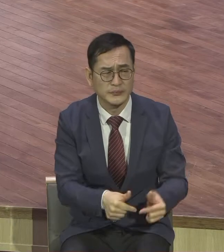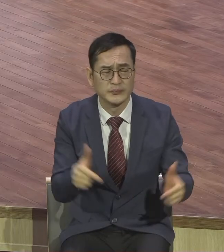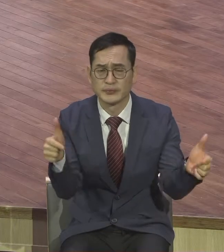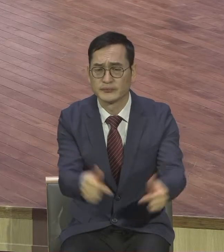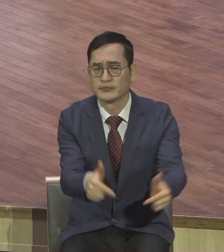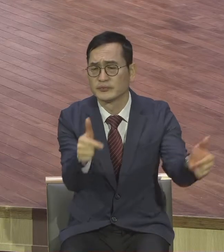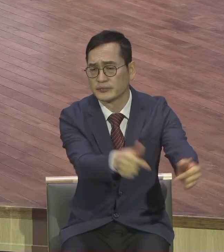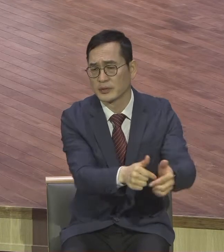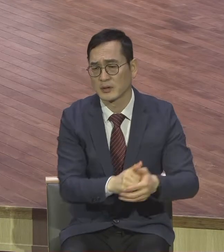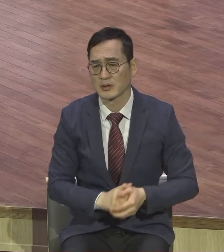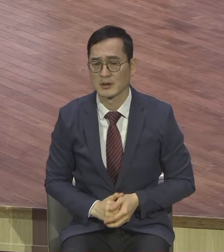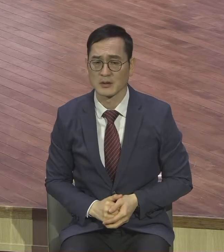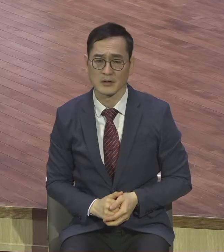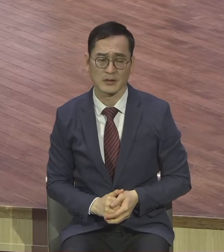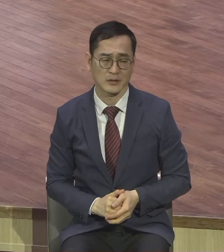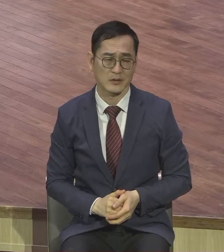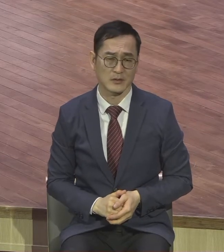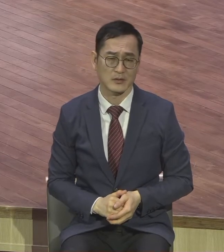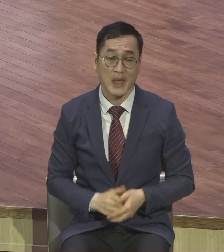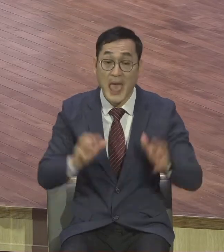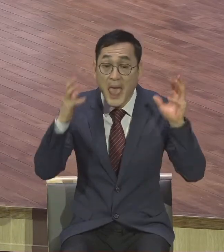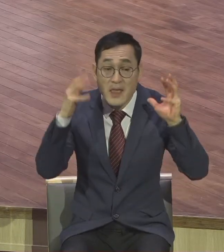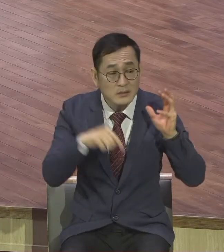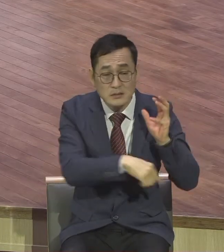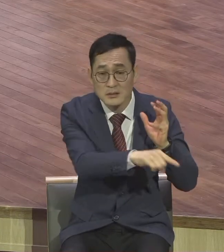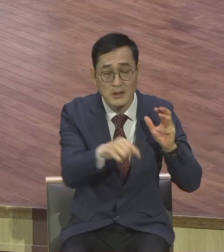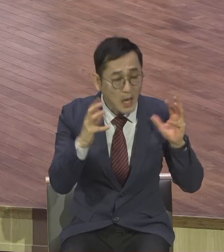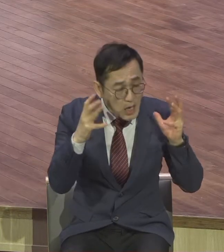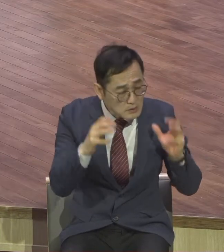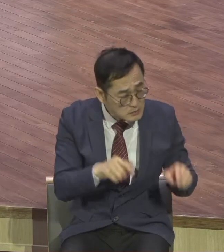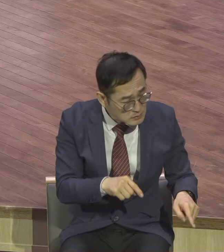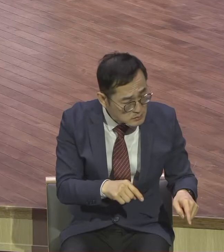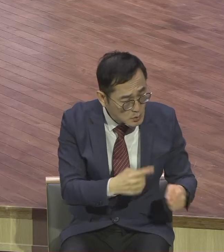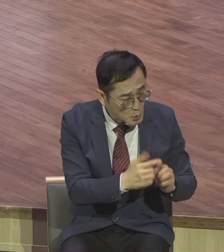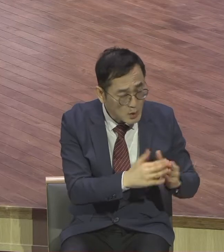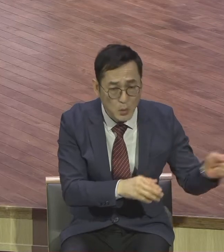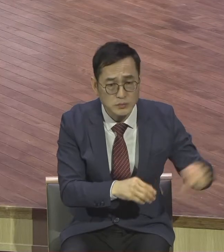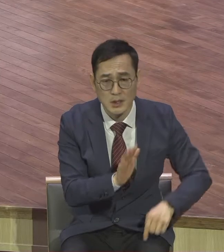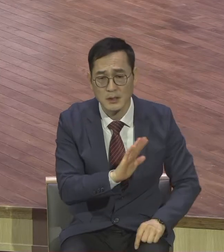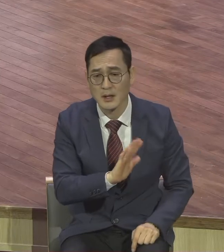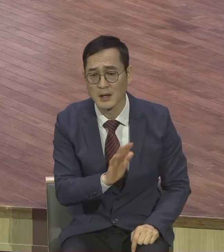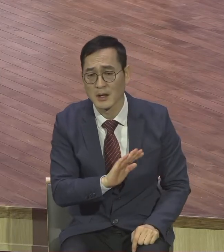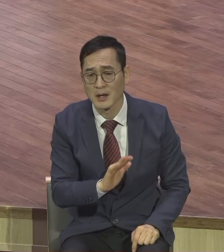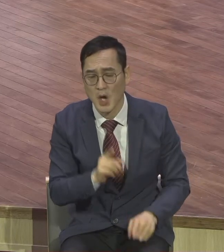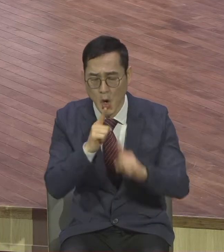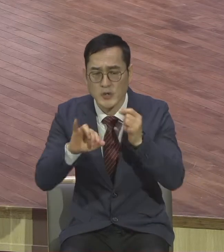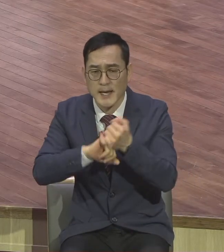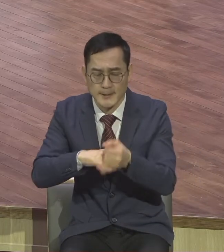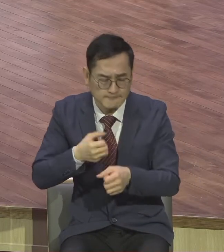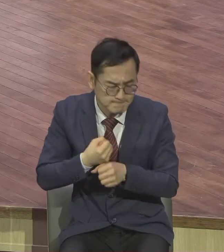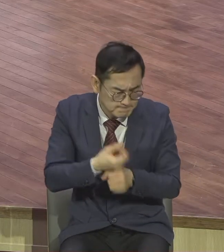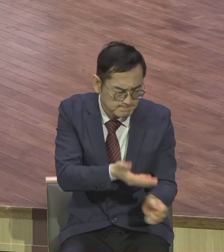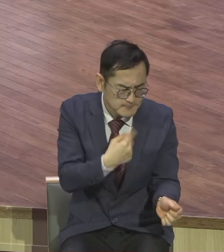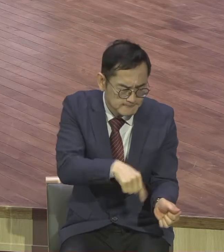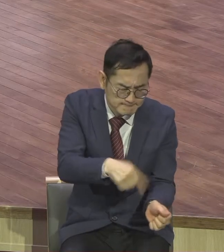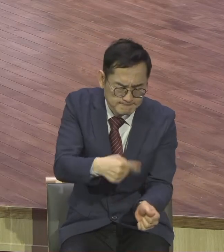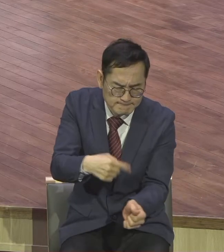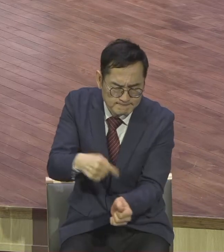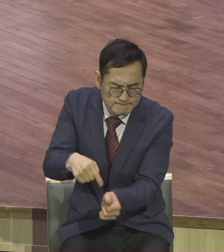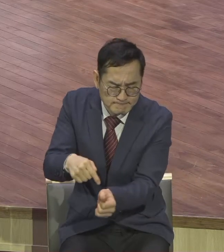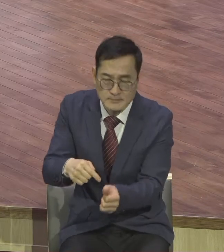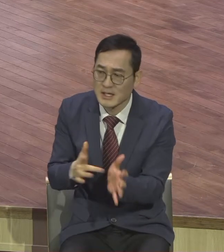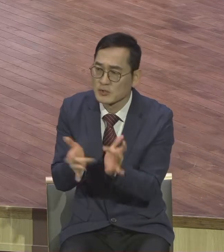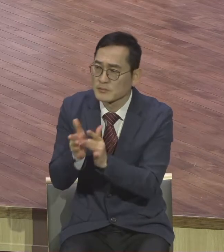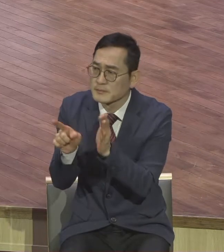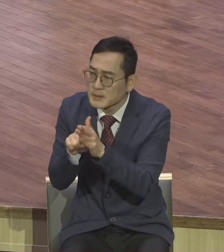50% 이상 주의학교가 없어요. 왜? 뭐 아이들이 언약 전도 안 하니까 아이들이 교회에 나갈 이유가 뭐예요? 뭐 이유를 모르니까 예수 믿을 이유가 모르니까